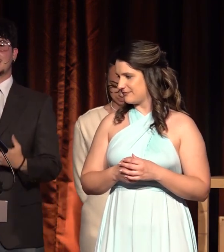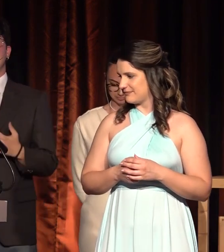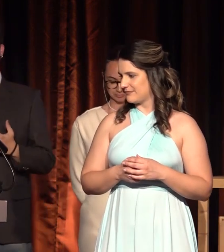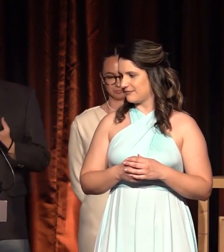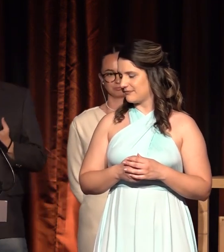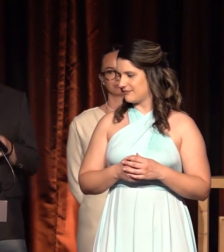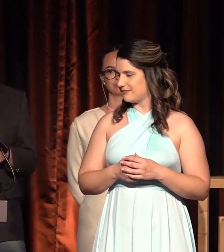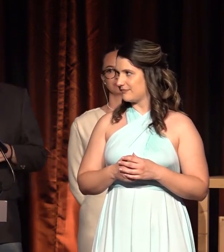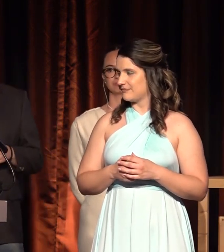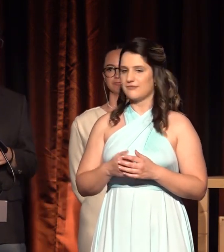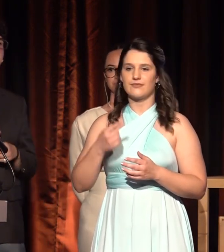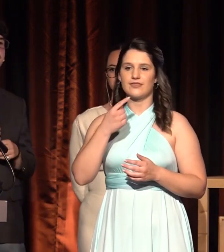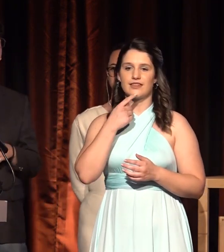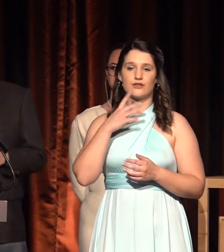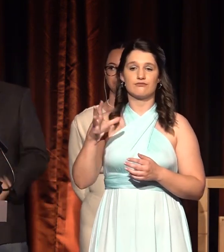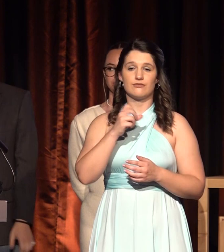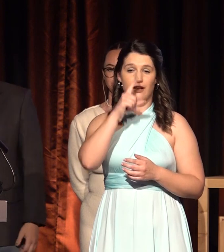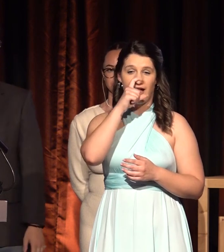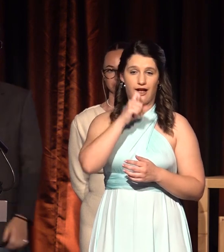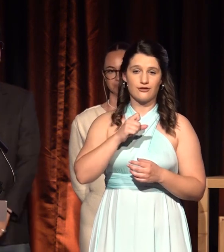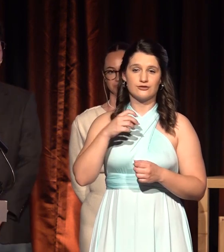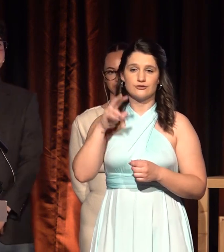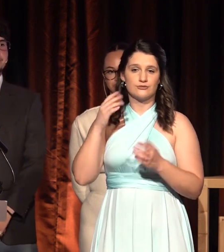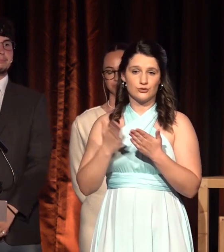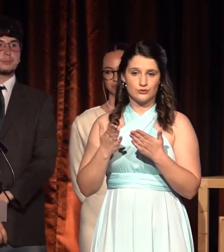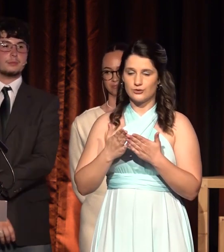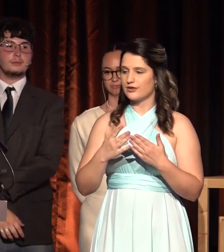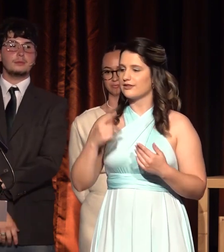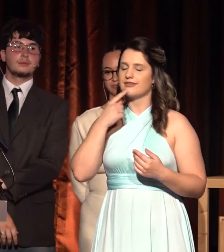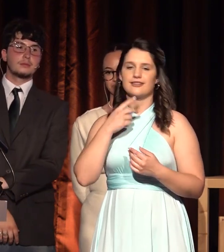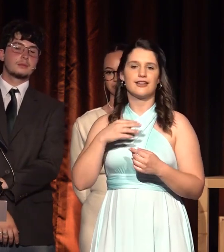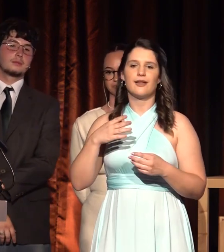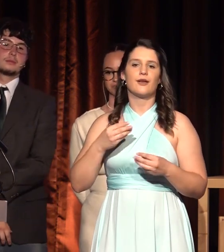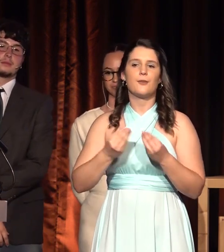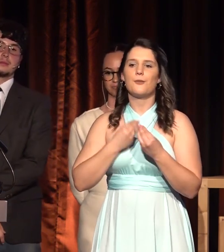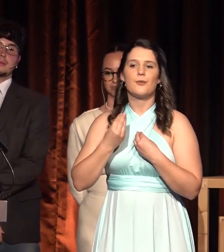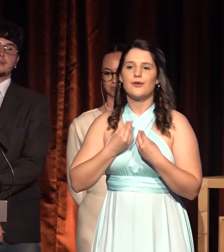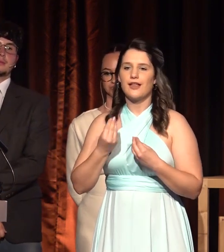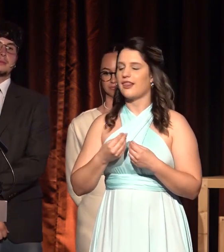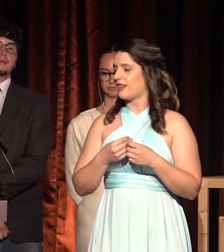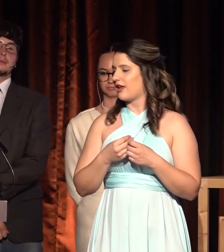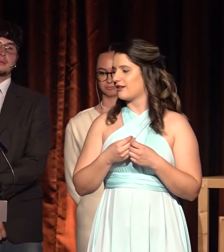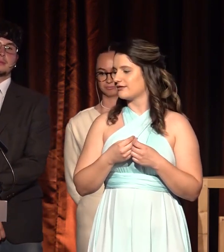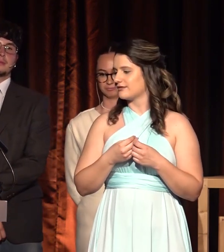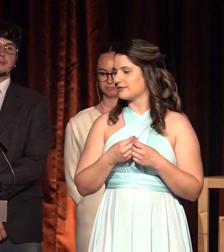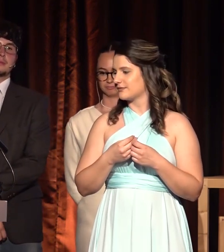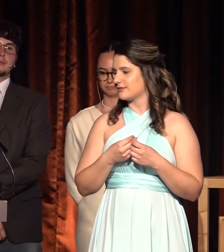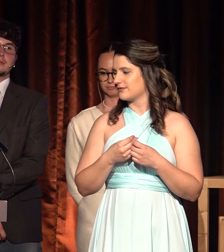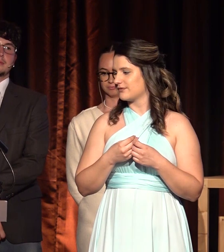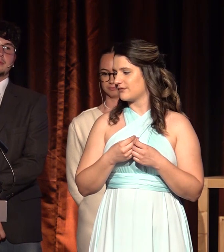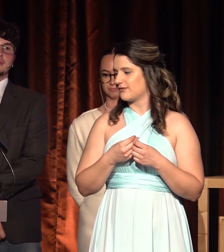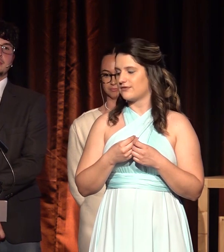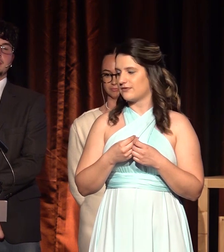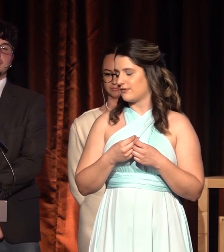Espero que durant aquest temps que heu estat a l'institut hagueu viscut anècdotes, hagueu fet amistats que possiblement us acompanyaran tota la